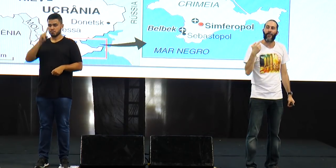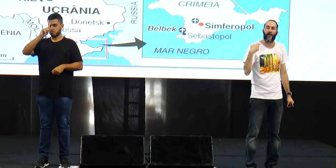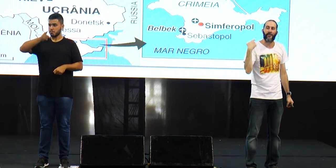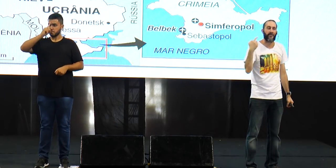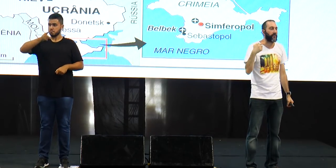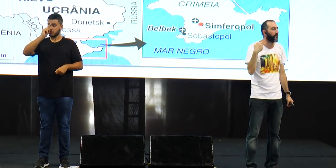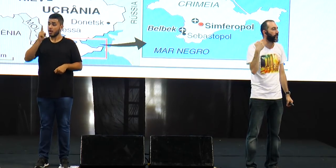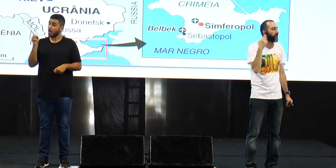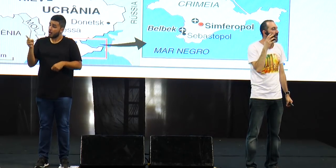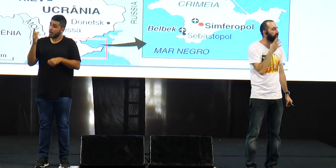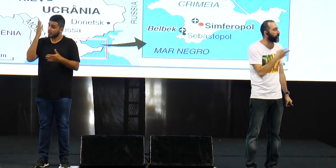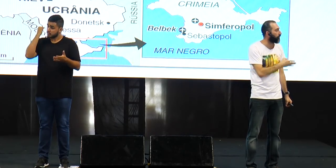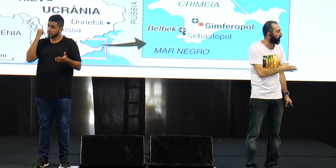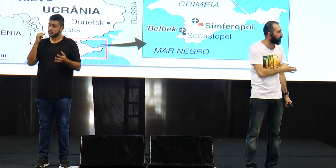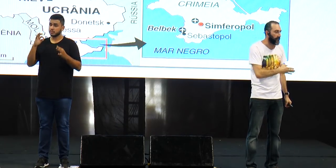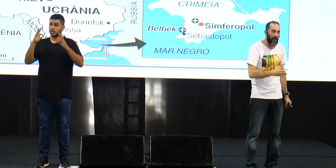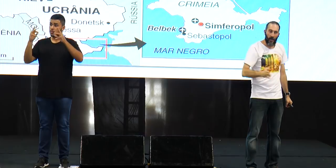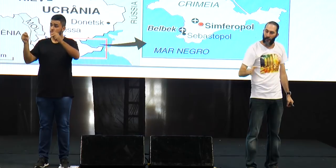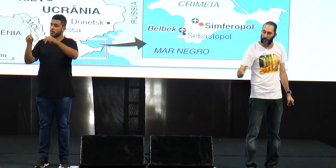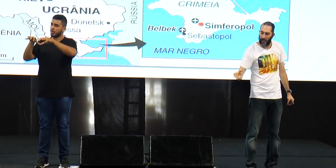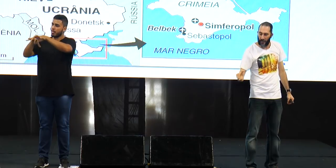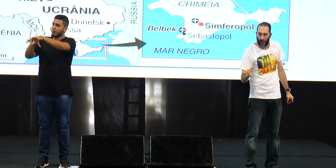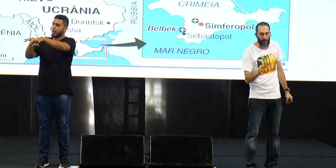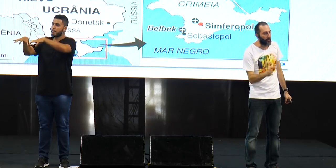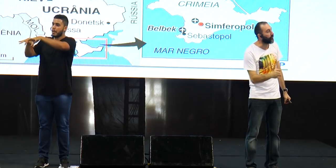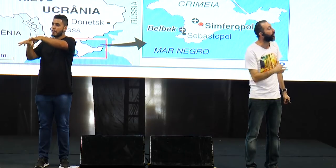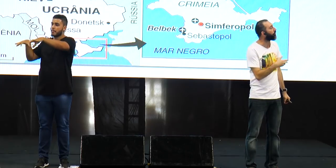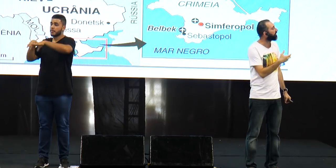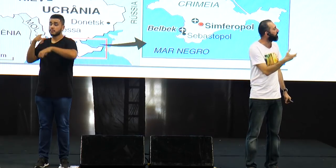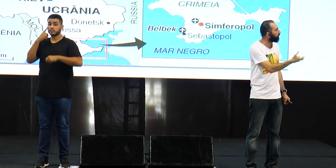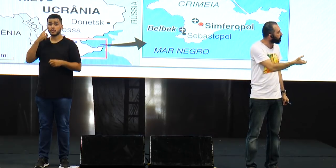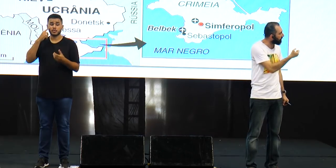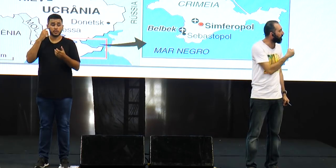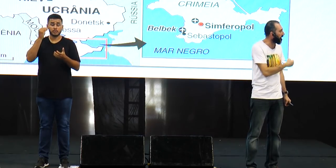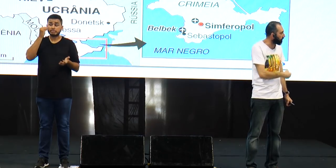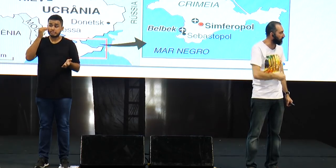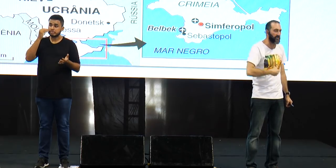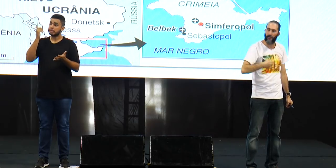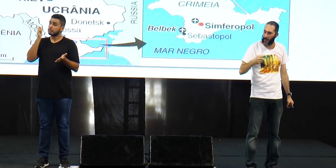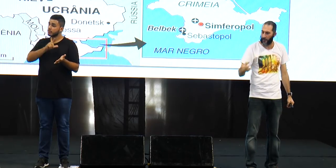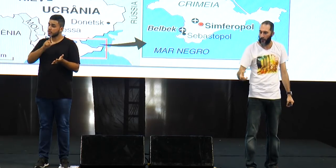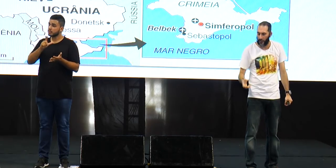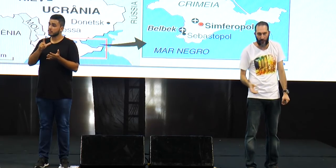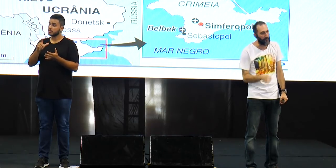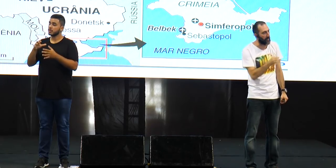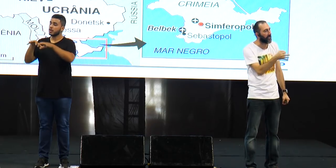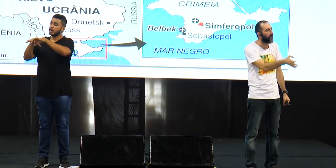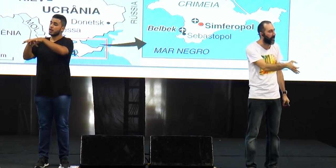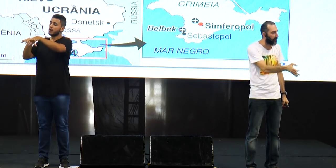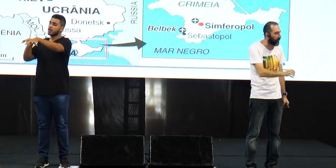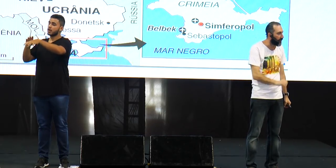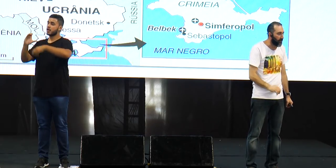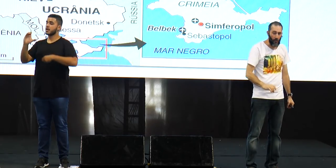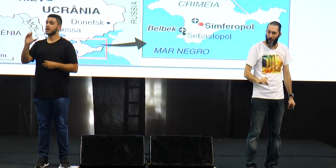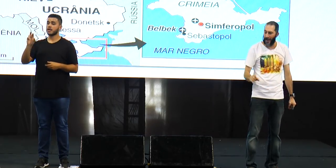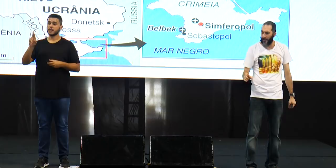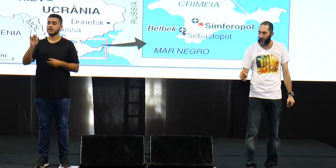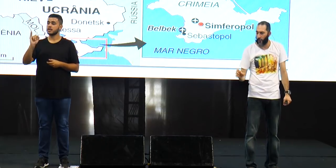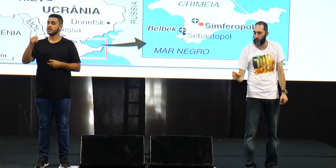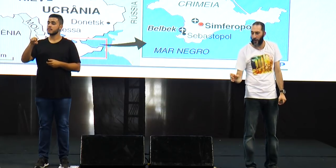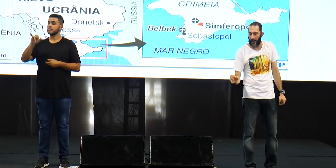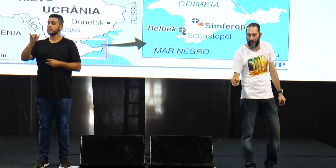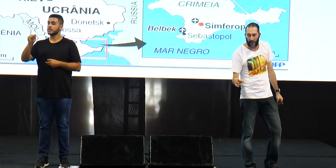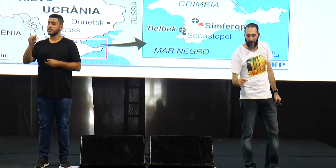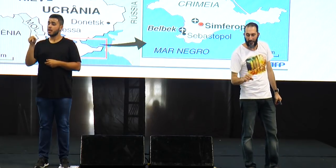a separação das regiões. A primeira região que conseguiu, de fato, se separar da Ucrânia foi a Crimeia, uma